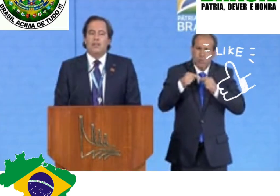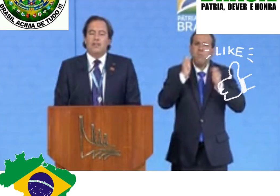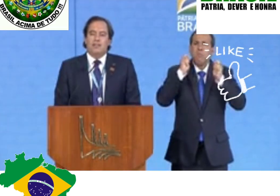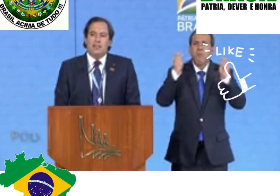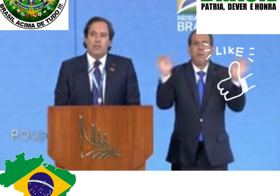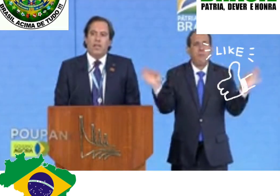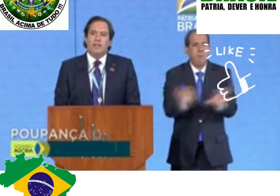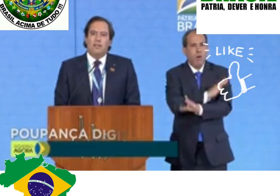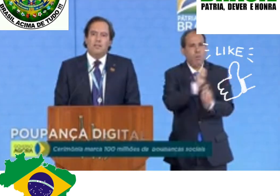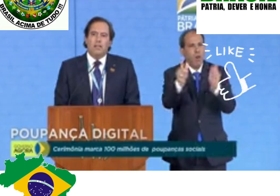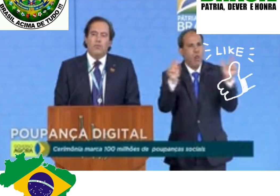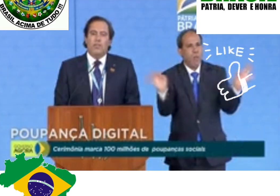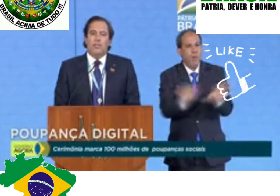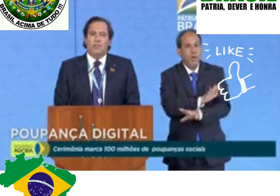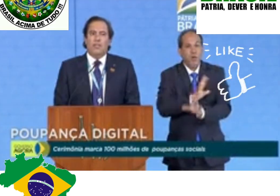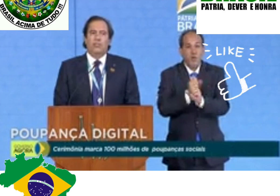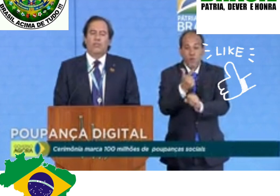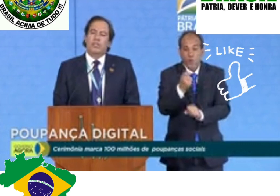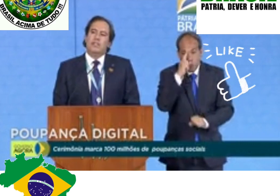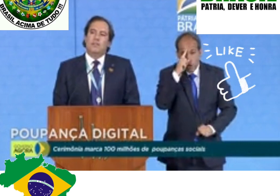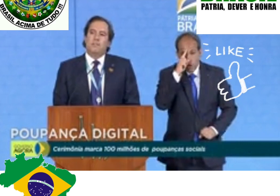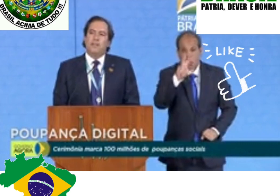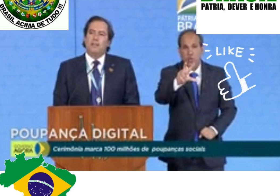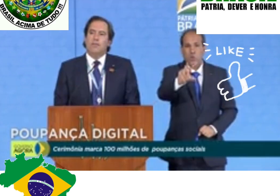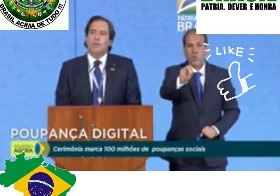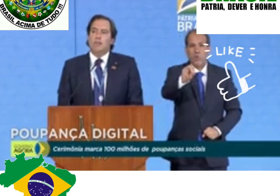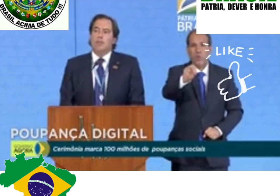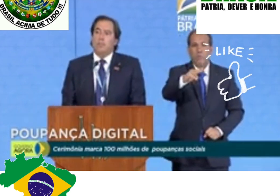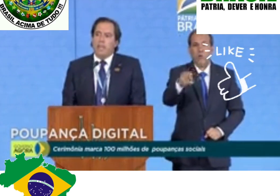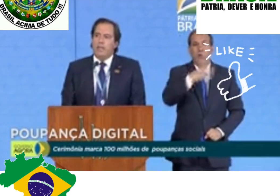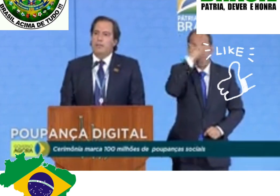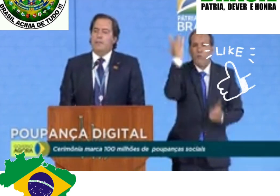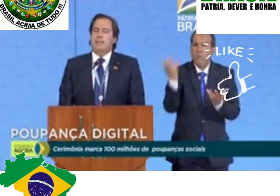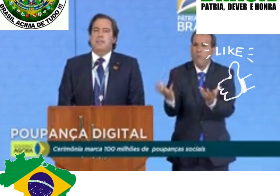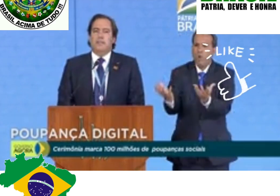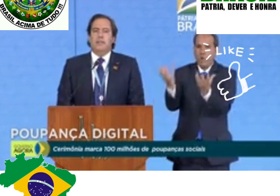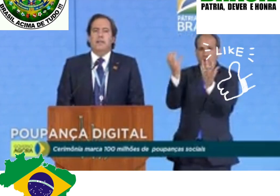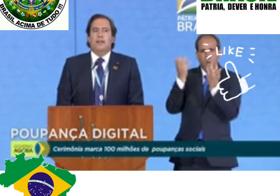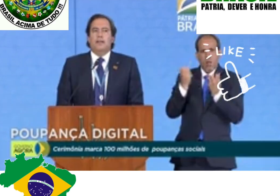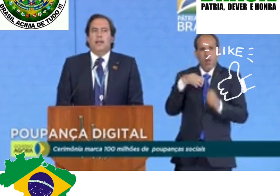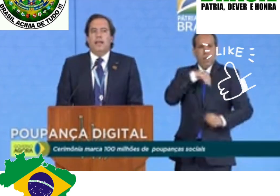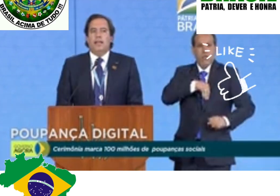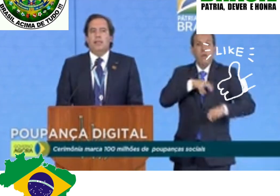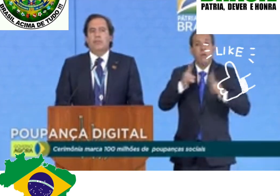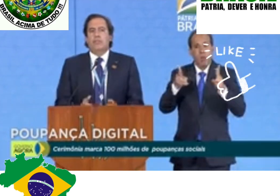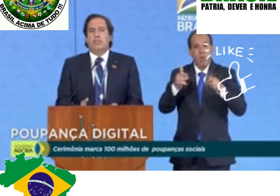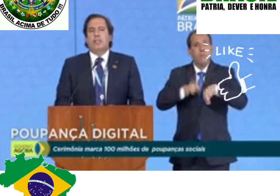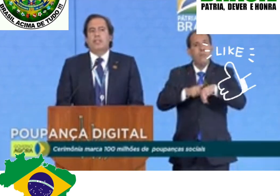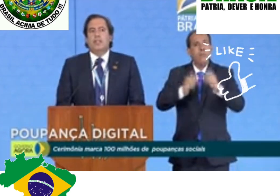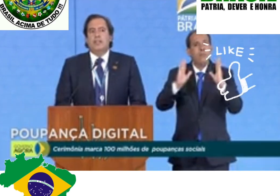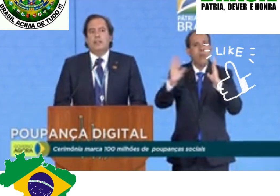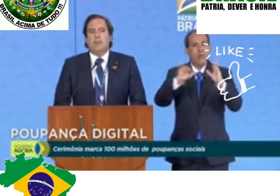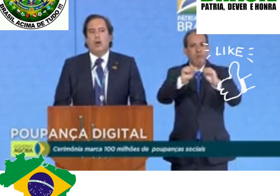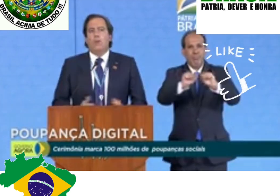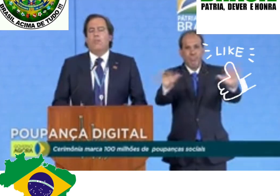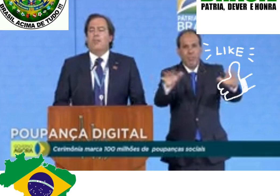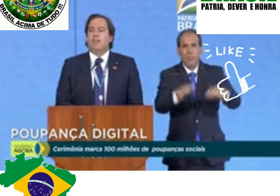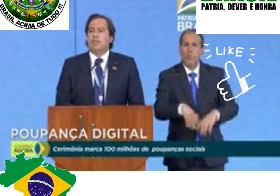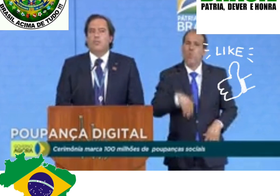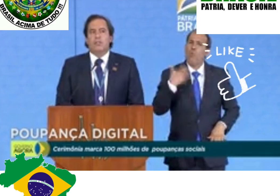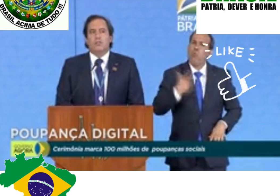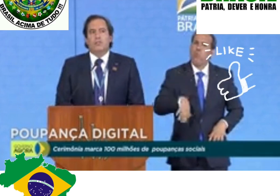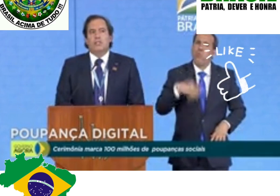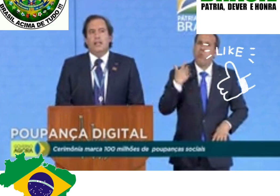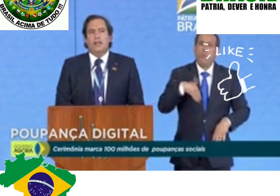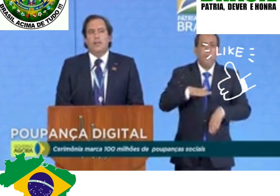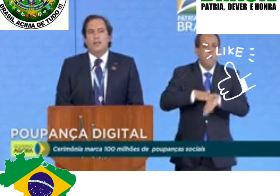dias, 50 milhões de pessoas receberam no meio da pandemia. Isso eu diria que o maior programa